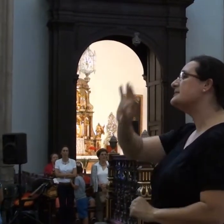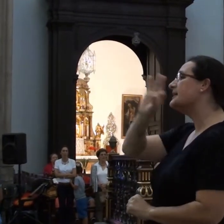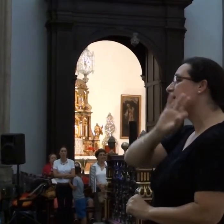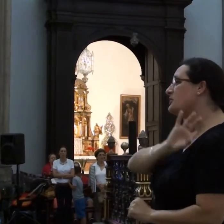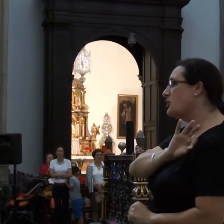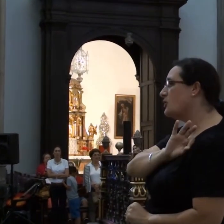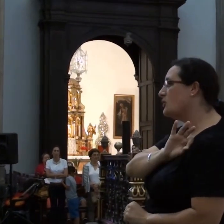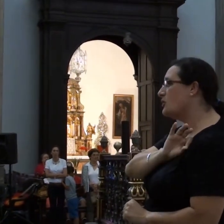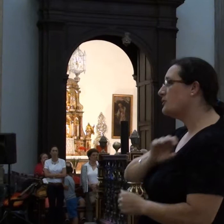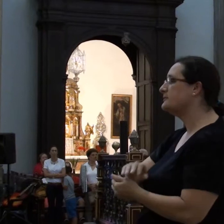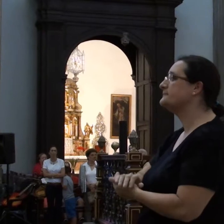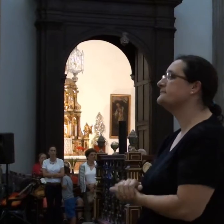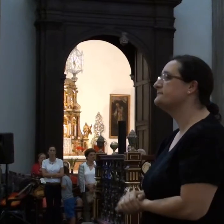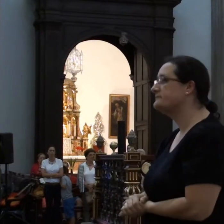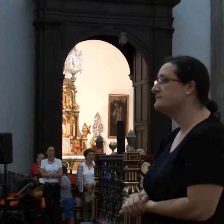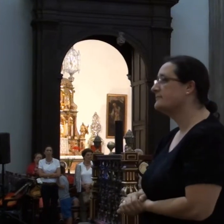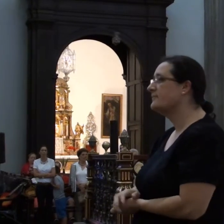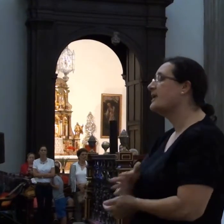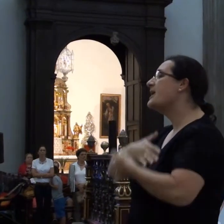transformame señor